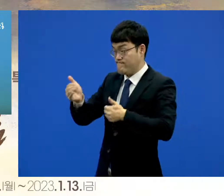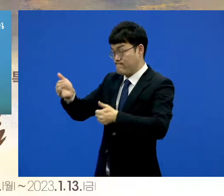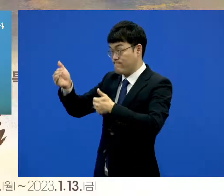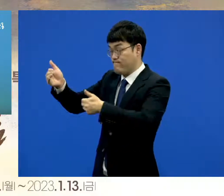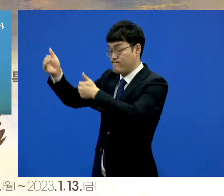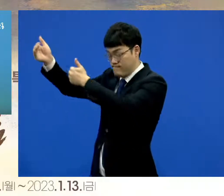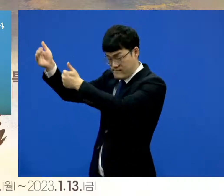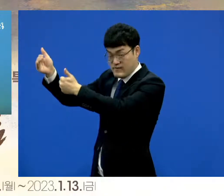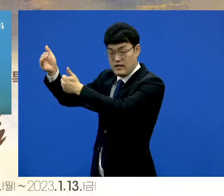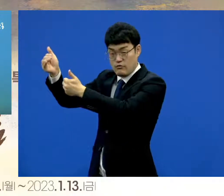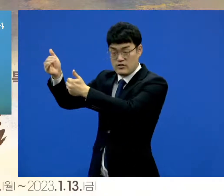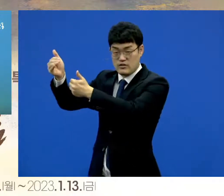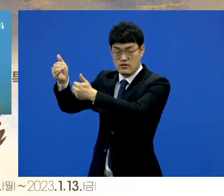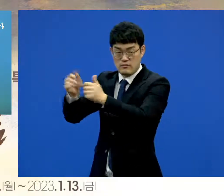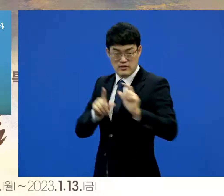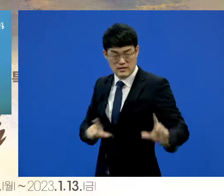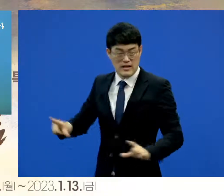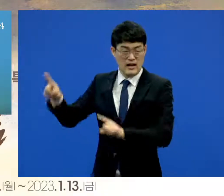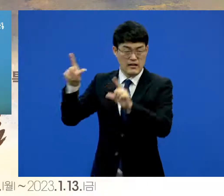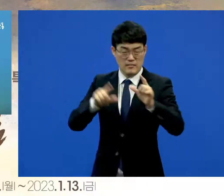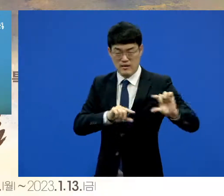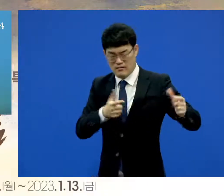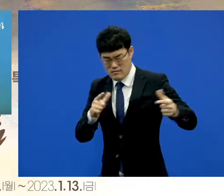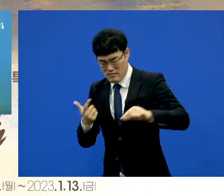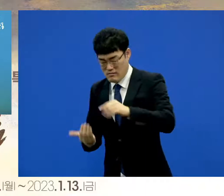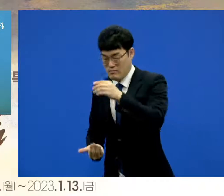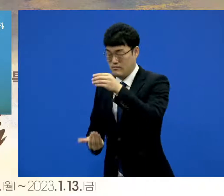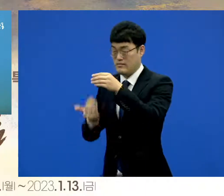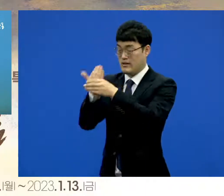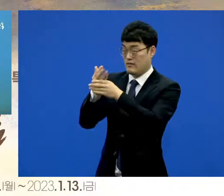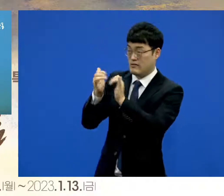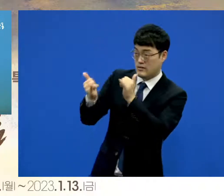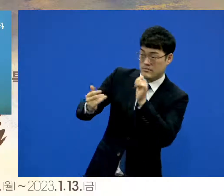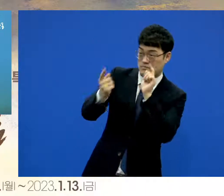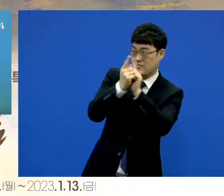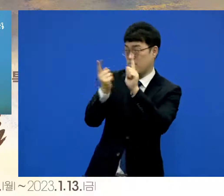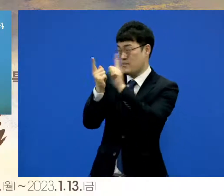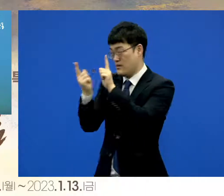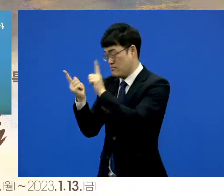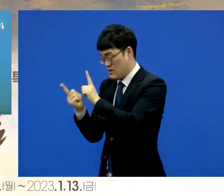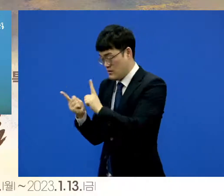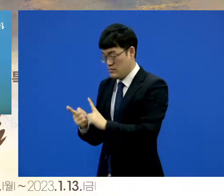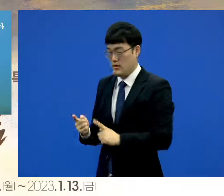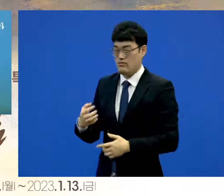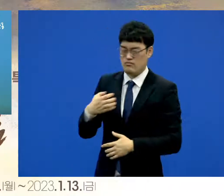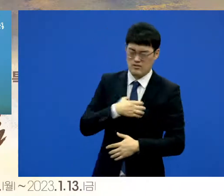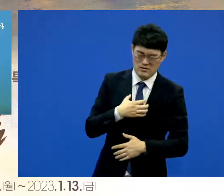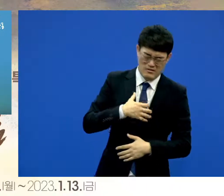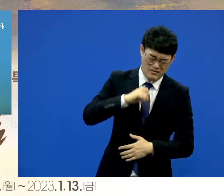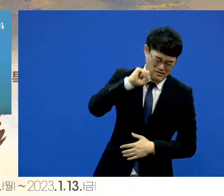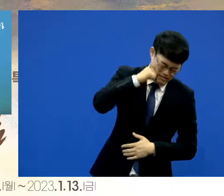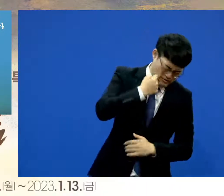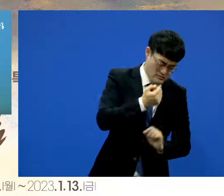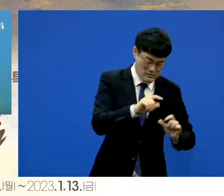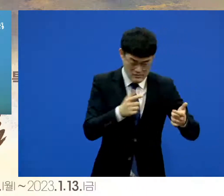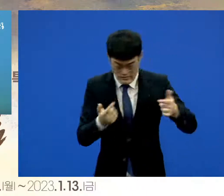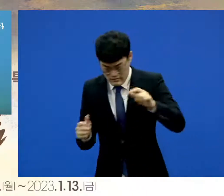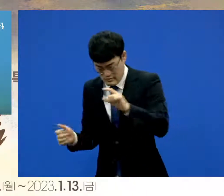삶의 여정에 다양한 사건과 사람들을 만나면서 이 위기와 어려움을 다양한 경험을 하게 돼요.